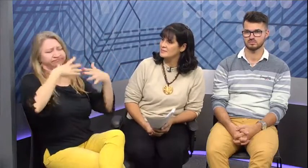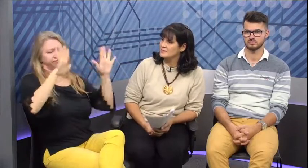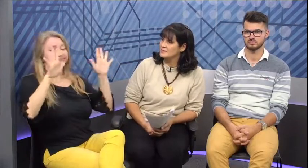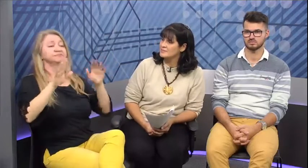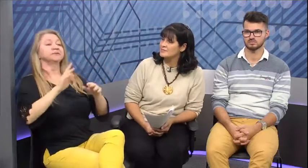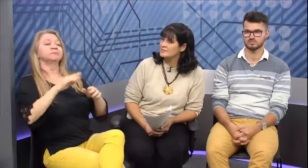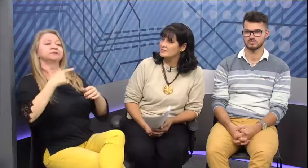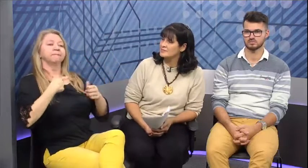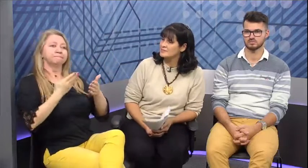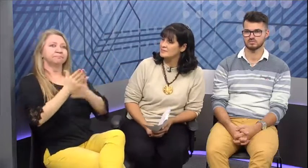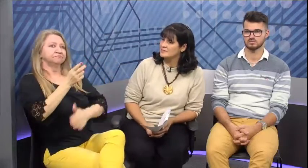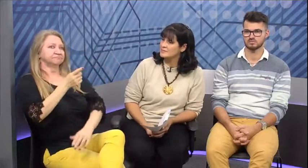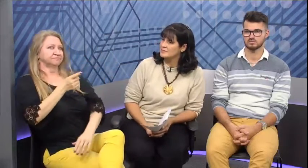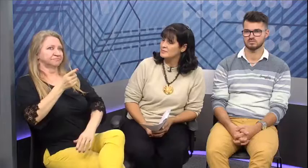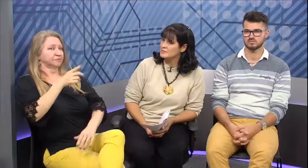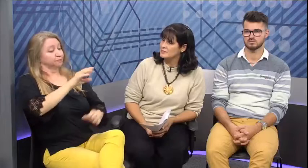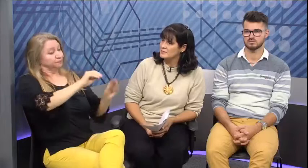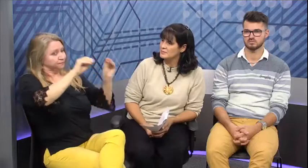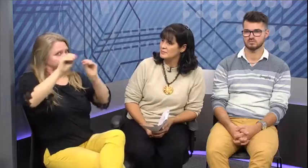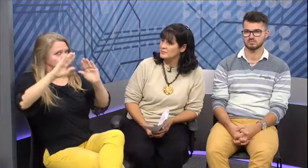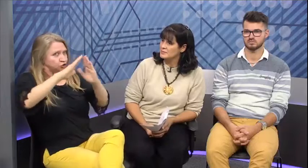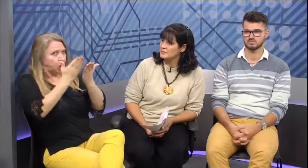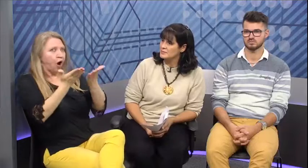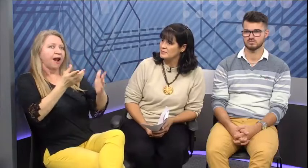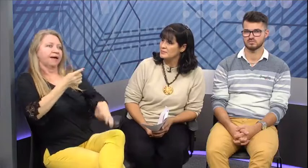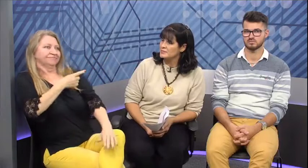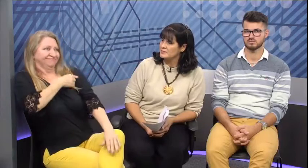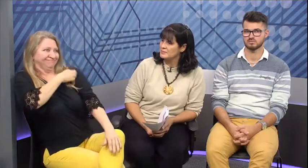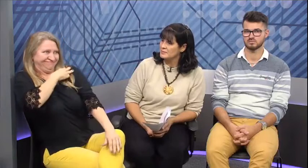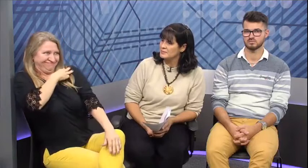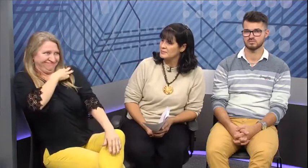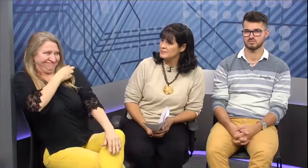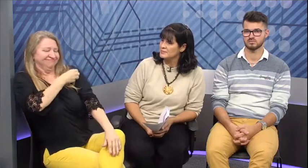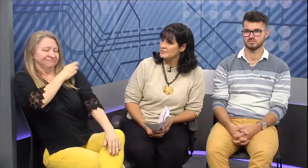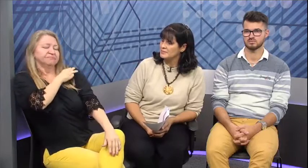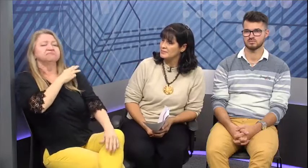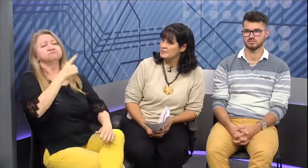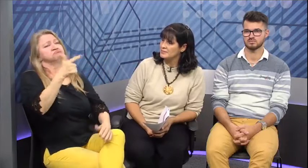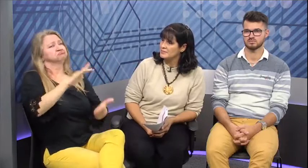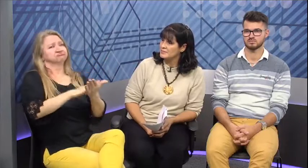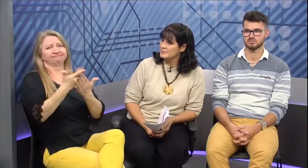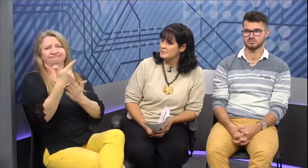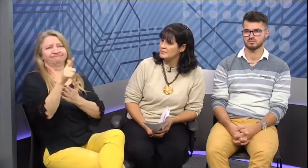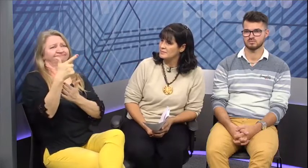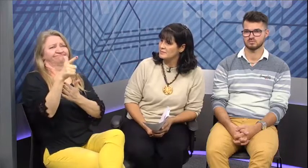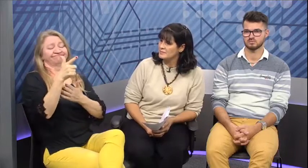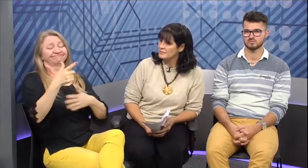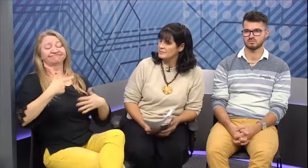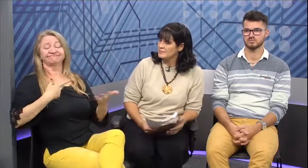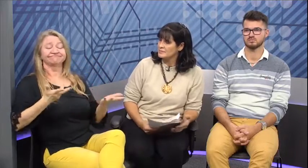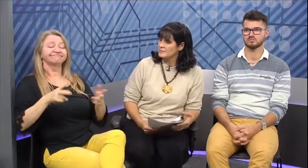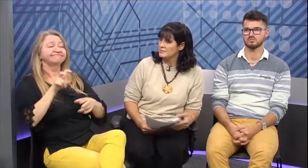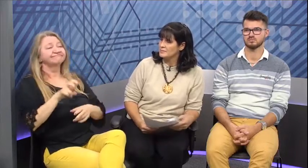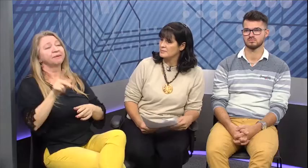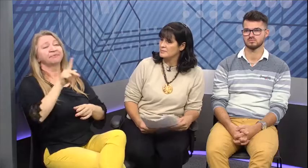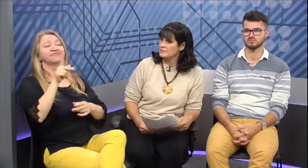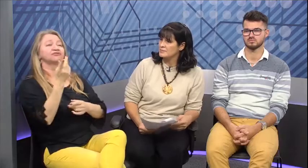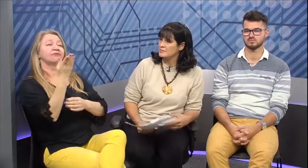Bom, como eu disse, né, no Willis, eu trabalhava no Willis, depois eu fui fazer o segundo grau numa escola que